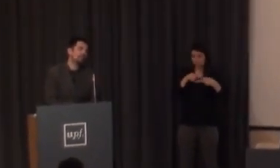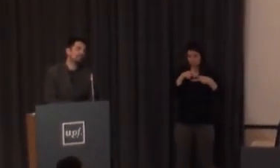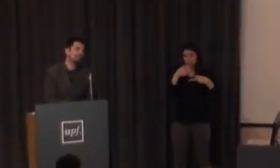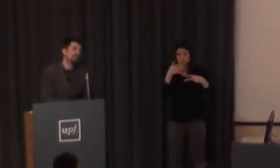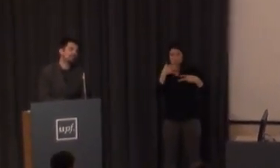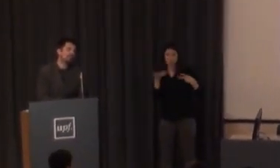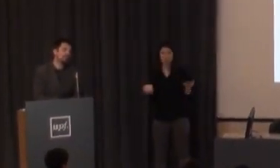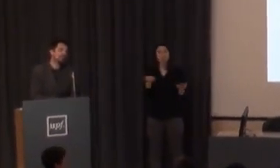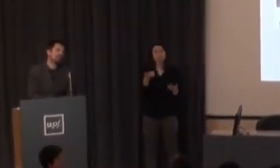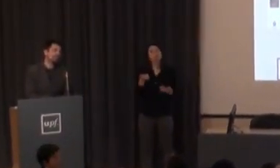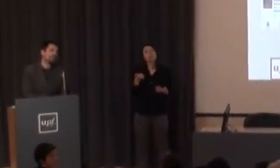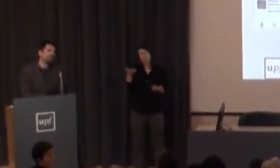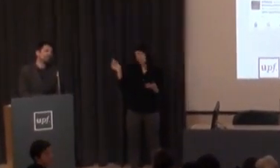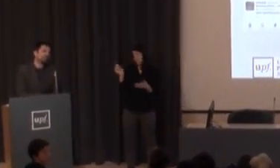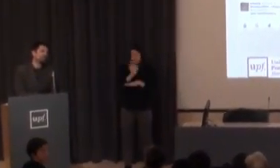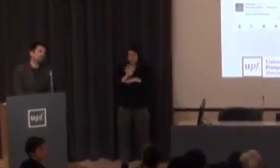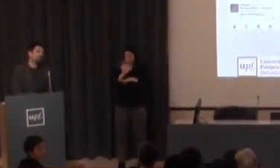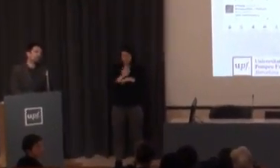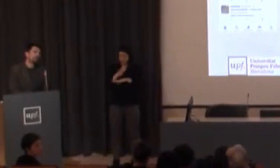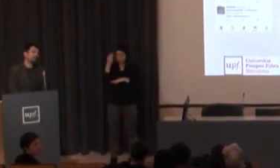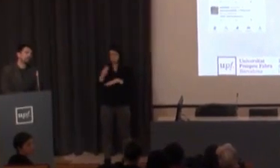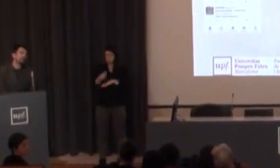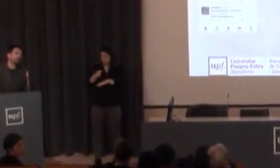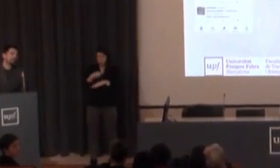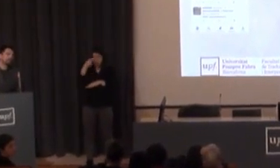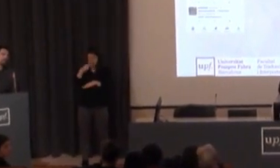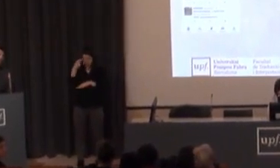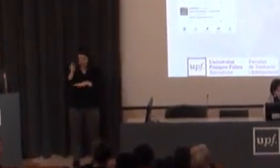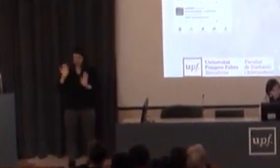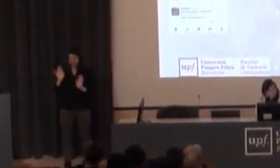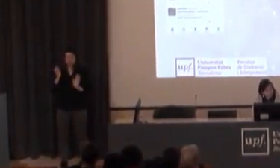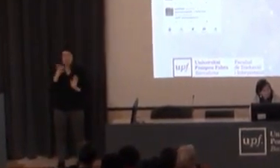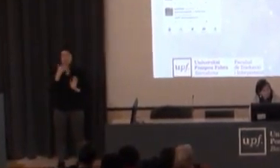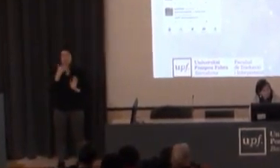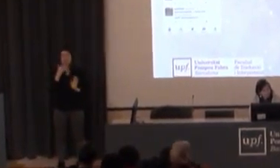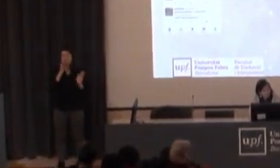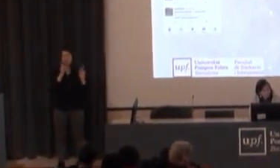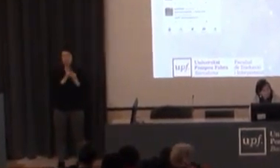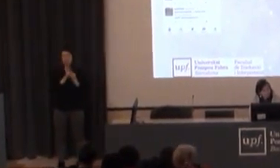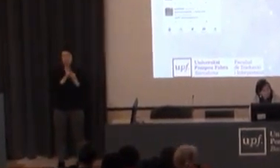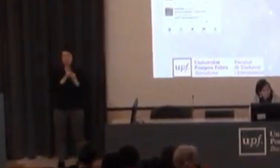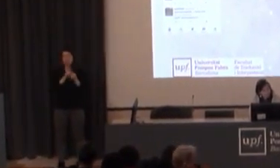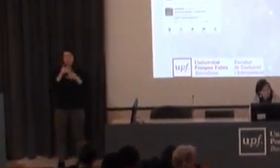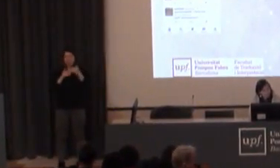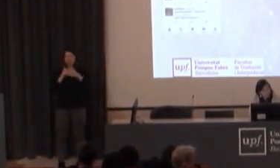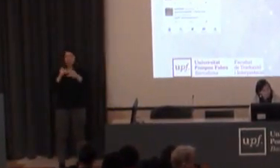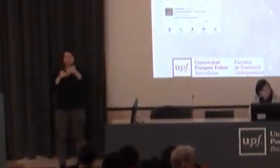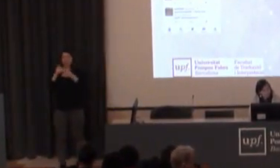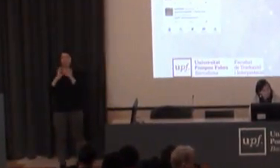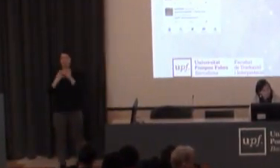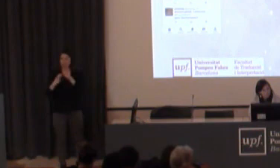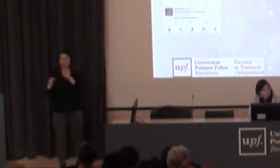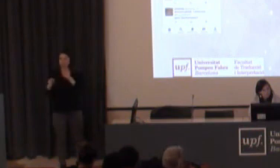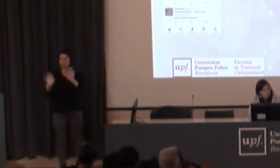que bueno me ha parecido muy interesante es secuencial y la lengua de signos muchas veces es simultánea no solo por